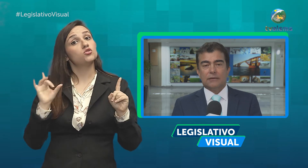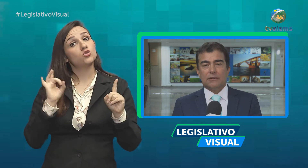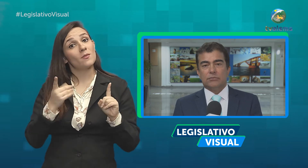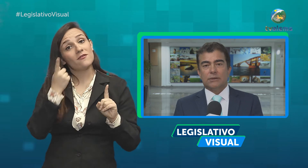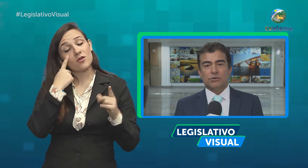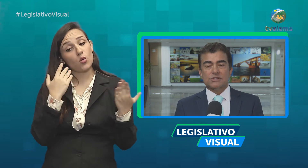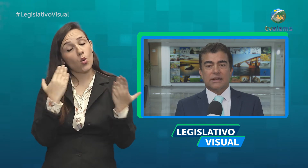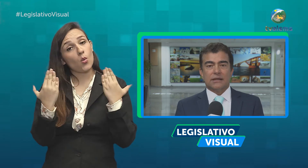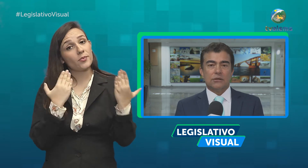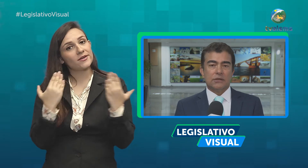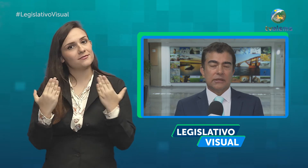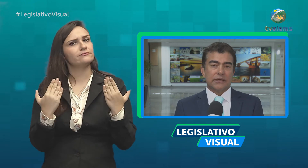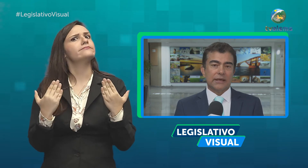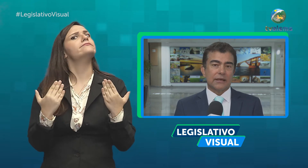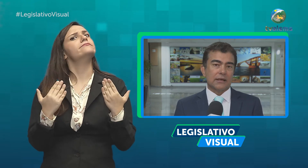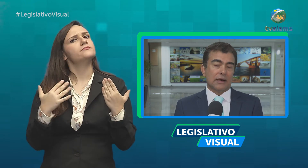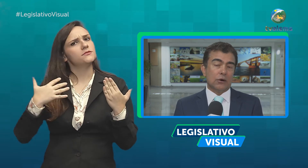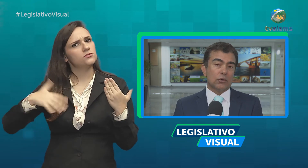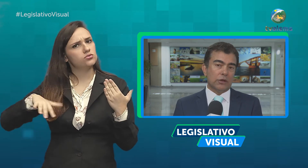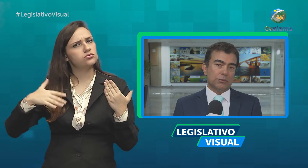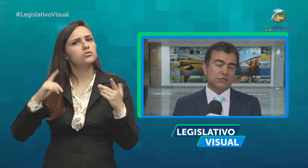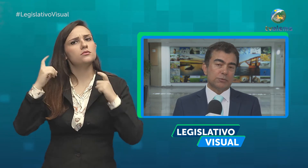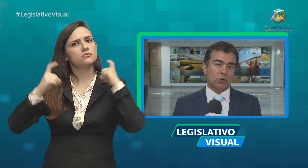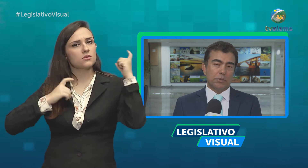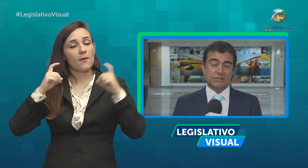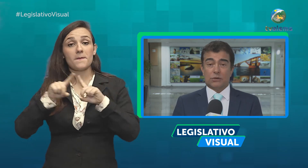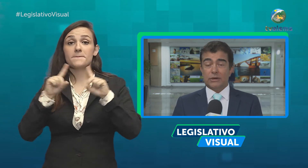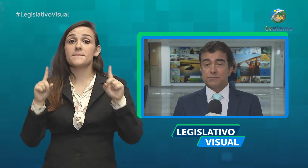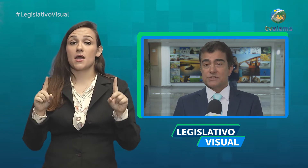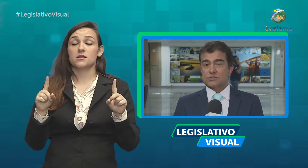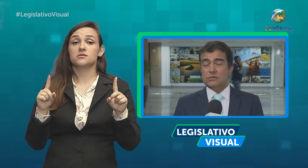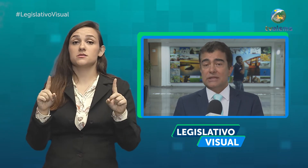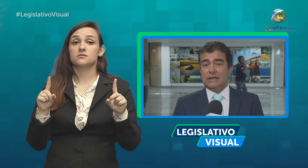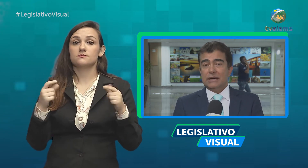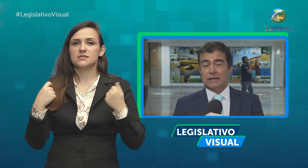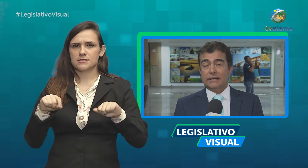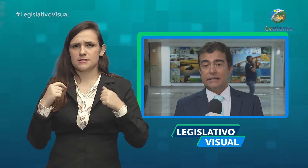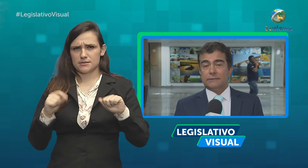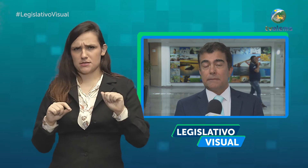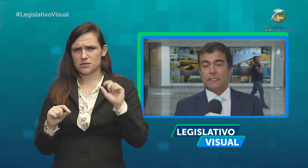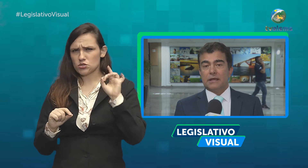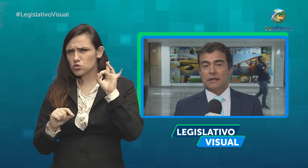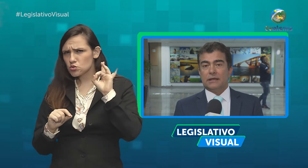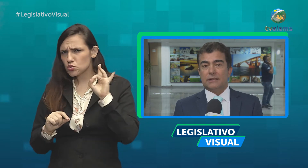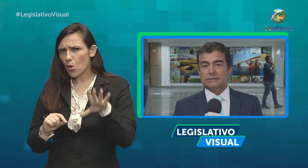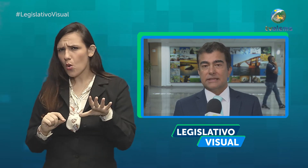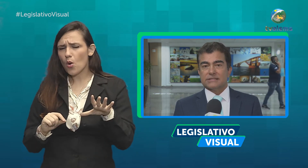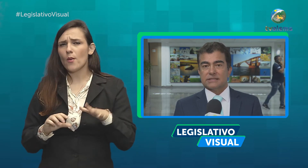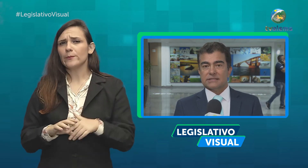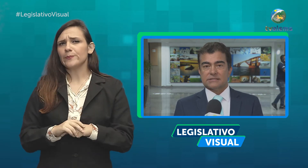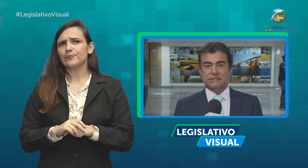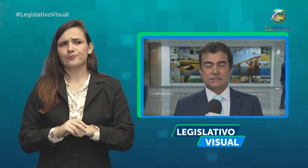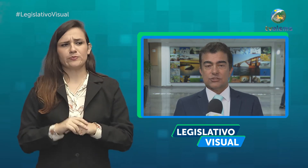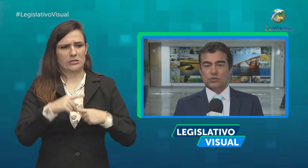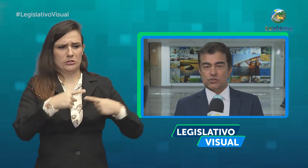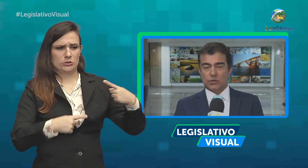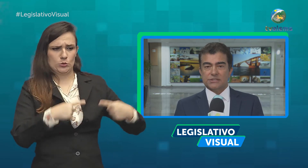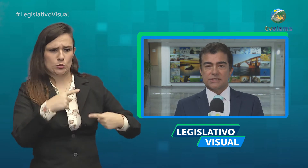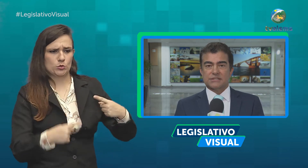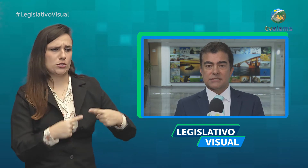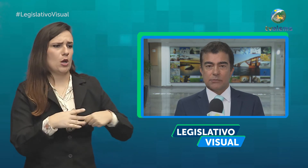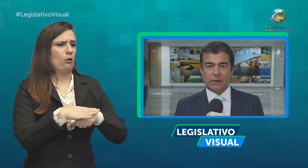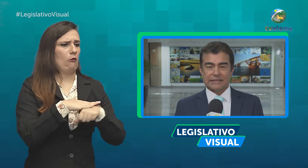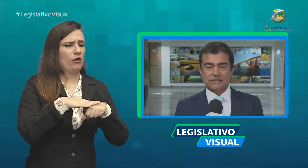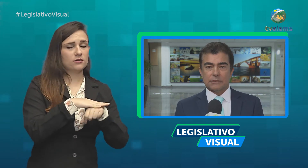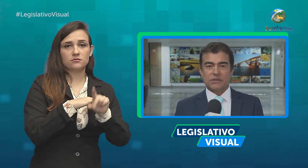para mostrar que é algo realmente preocupante. Agora é preciso, além dessas